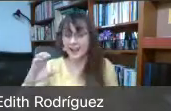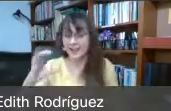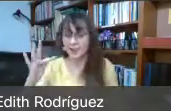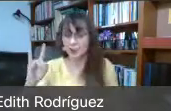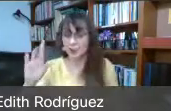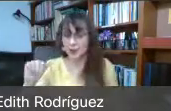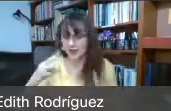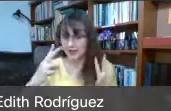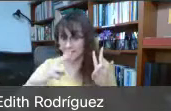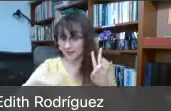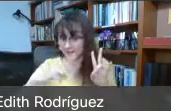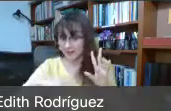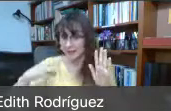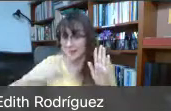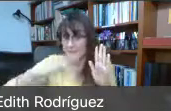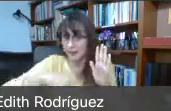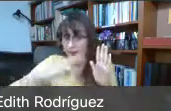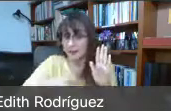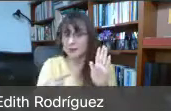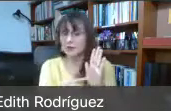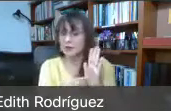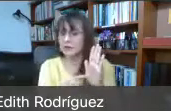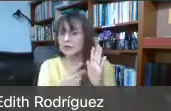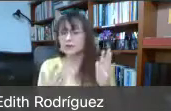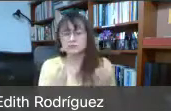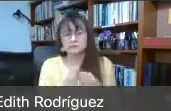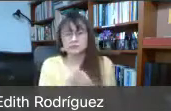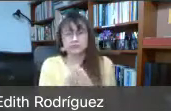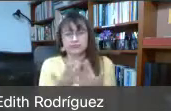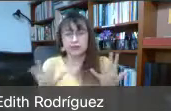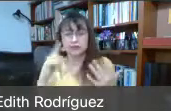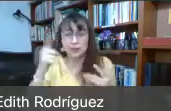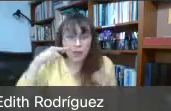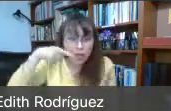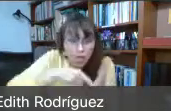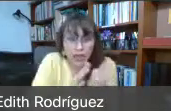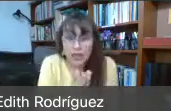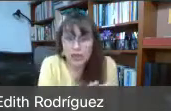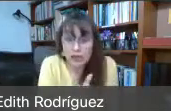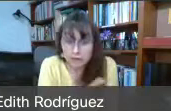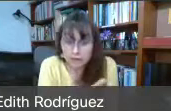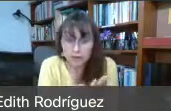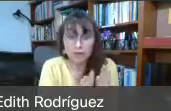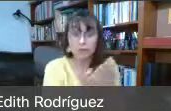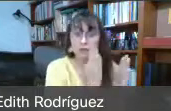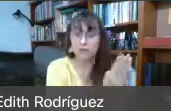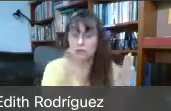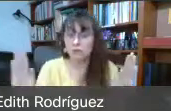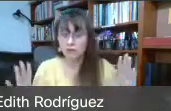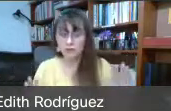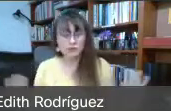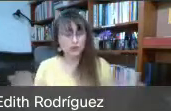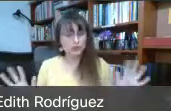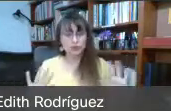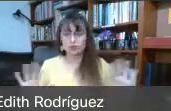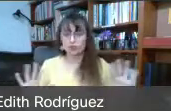expresar mucha información. Y también desde los textos, cuando hay lecturas,